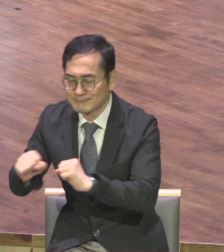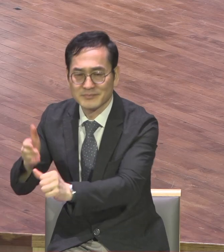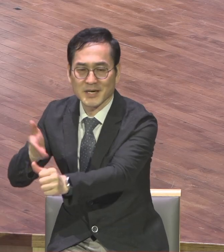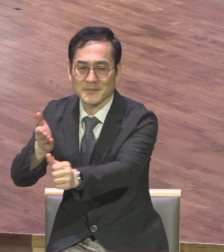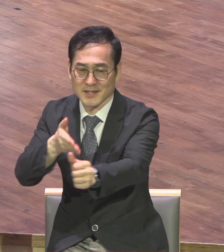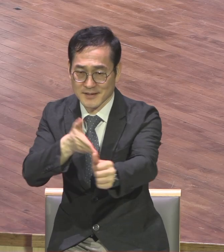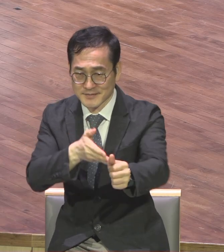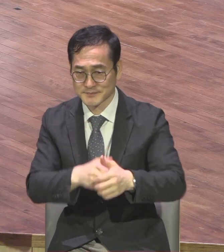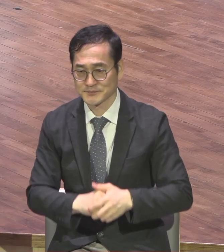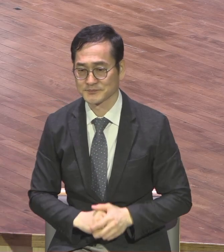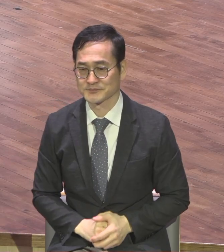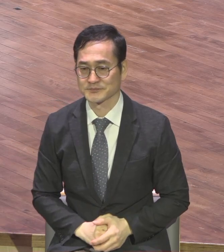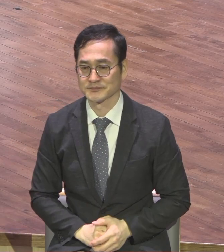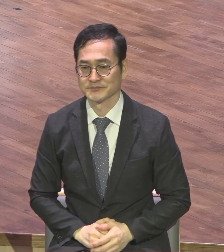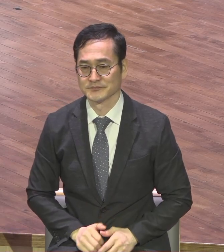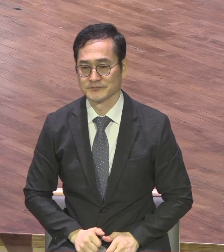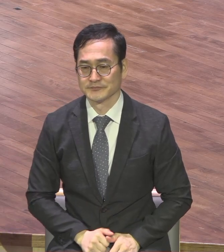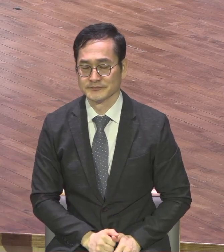마시기를 제모로 축복합니다.